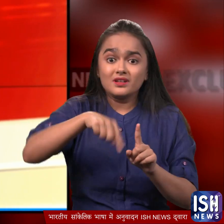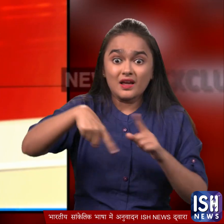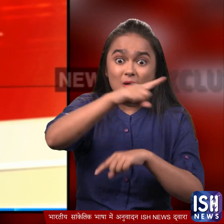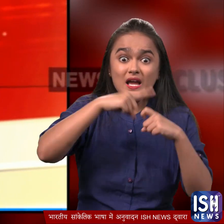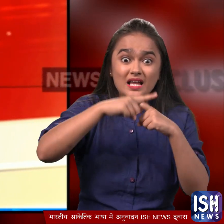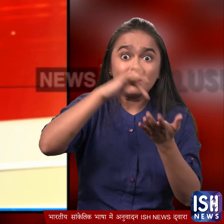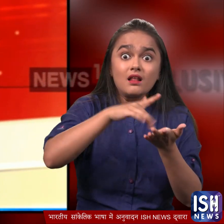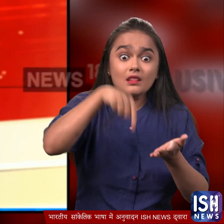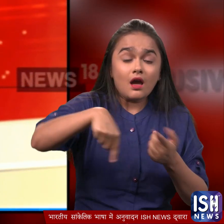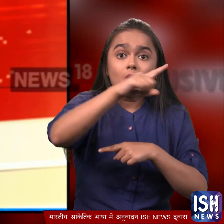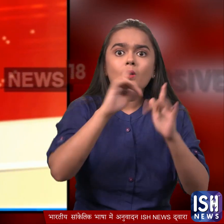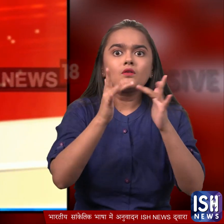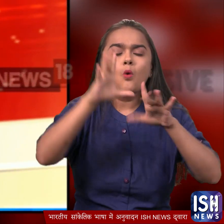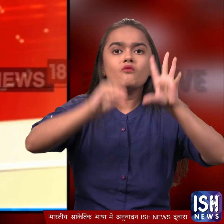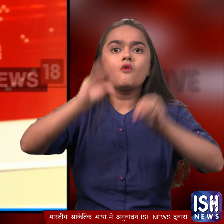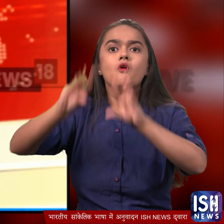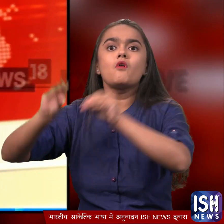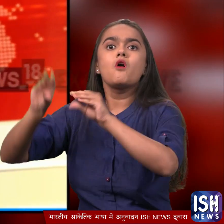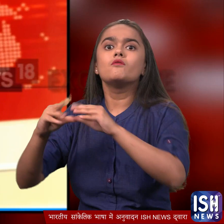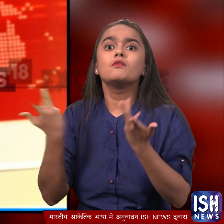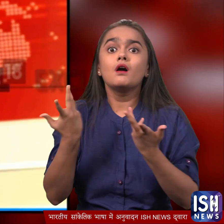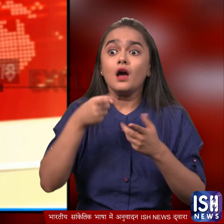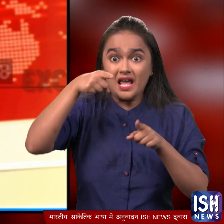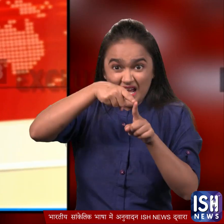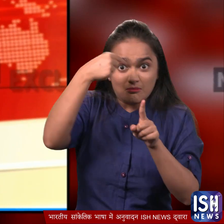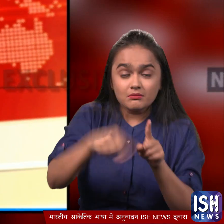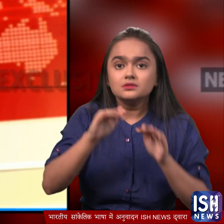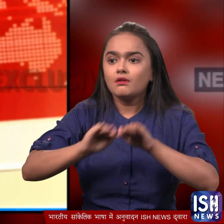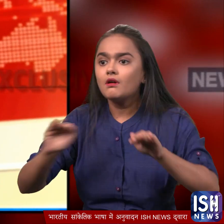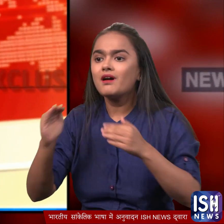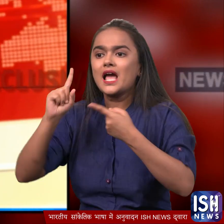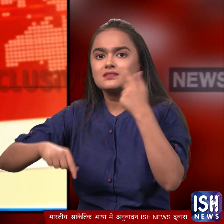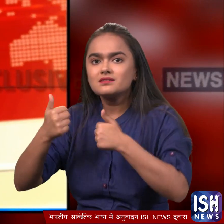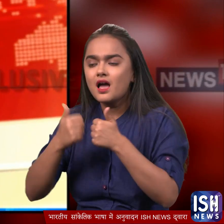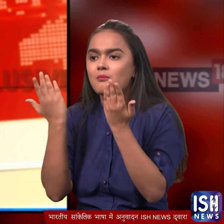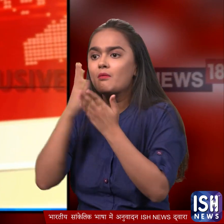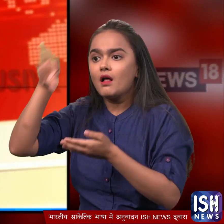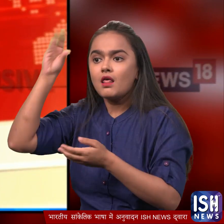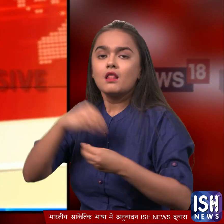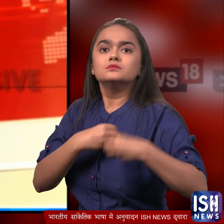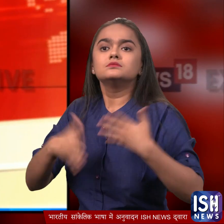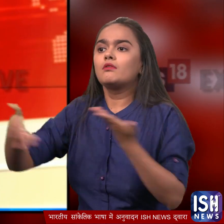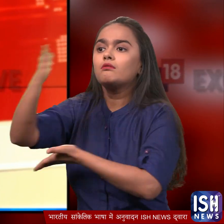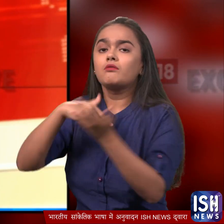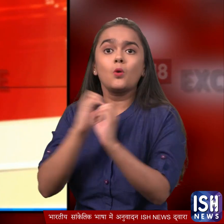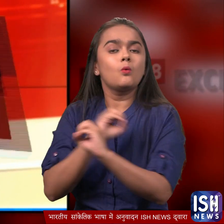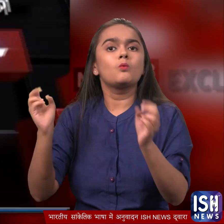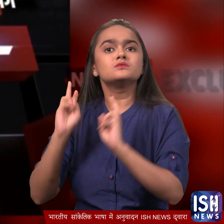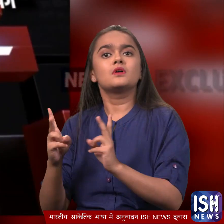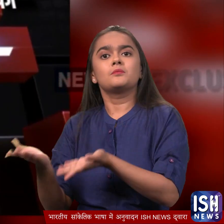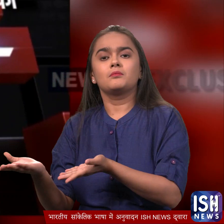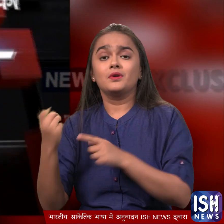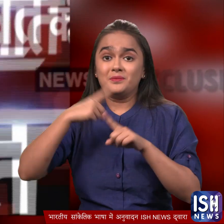सकता और इस खींचतान में करनाल में इंटरनेट बंद है, जबकि खमियाजा ऑनलाइन पढ़ाई या परीक्षा देने वाले छात्र छात्राओं को भुगतना पड़ रहा